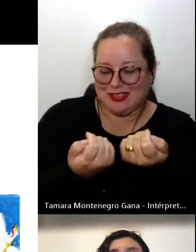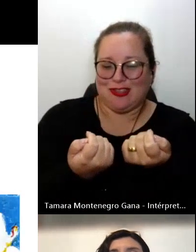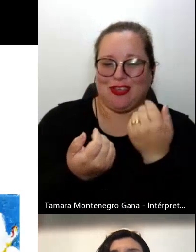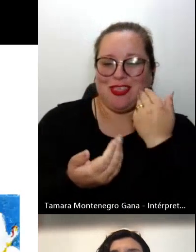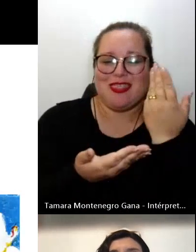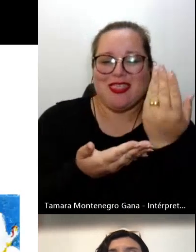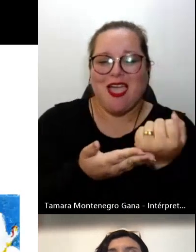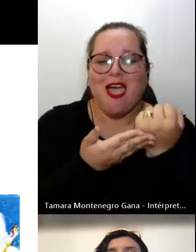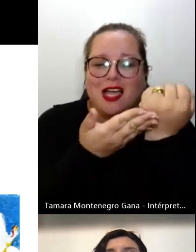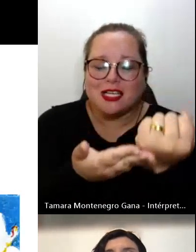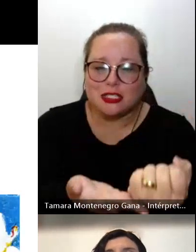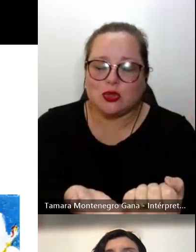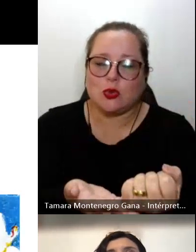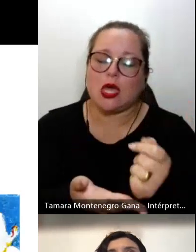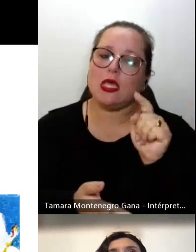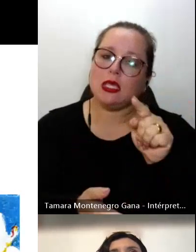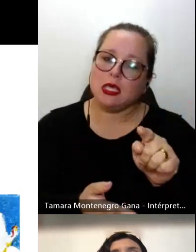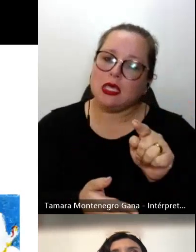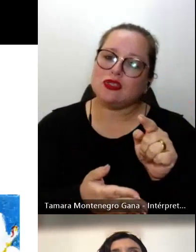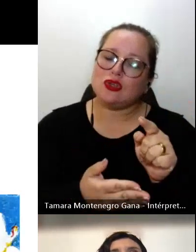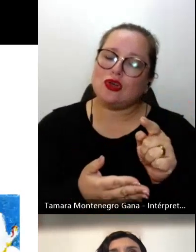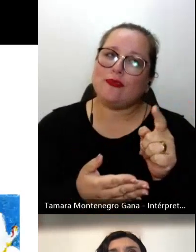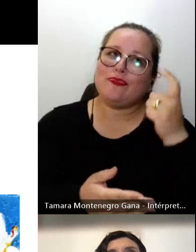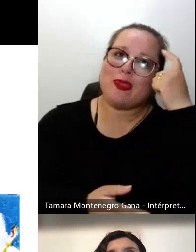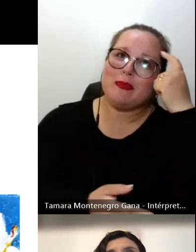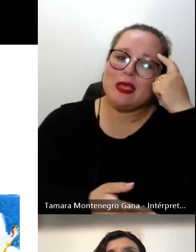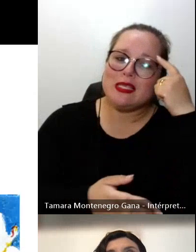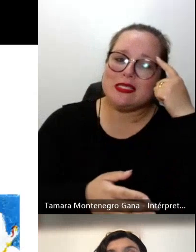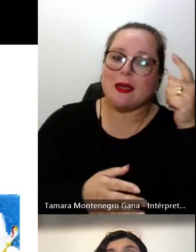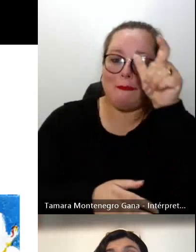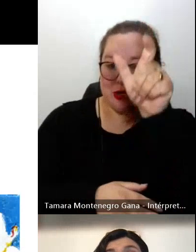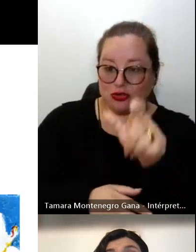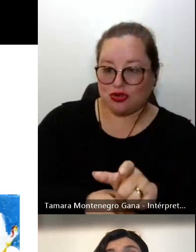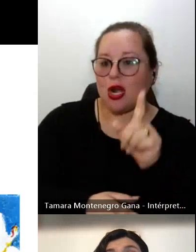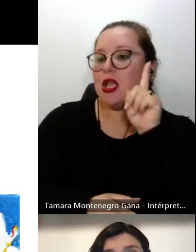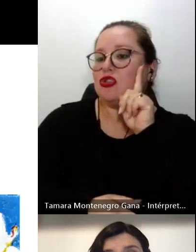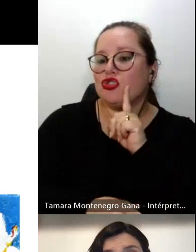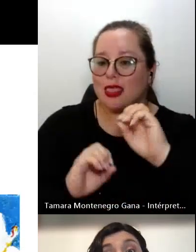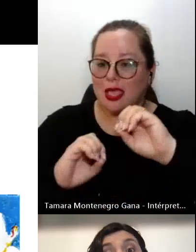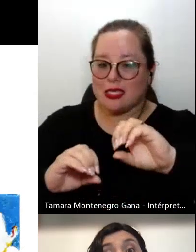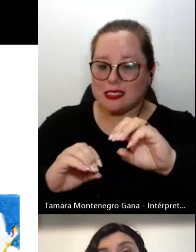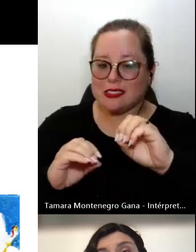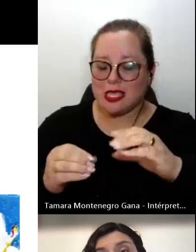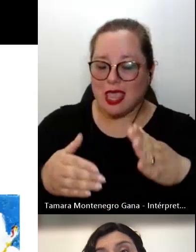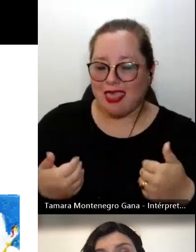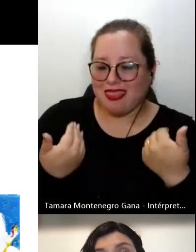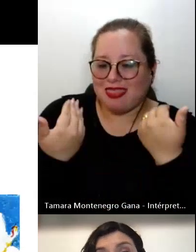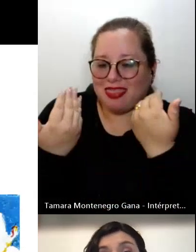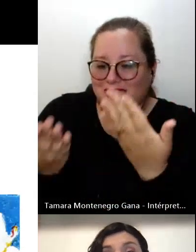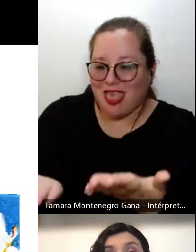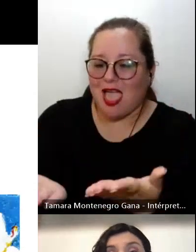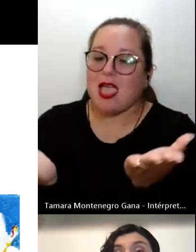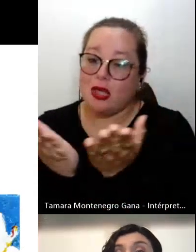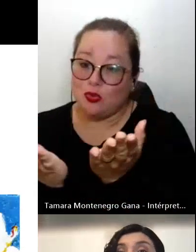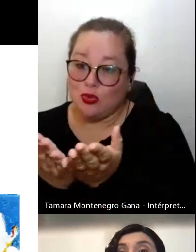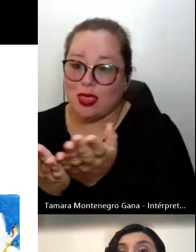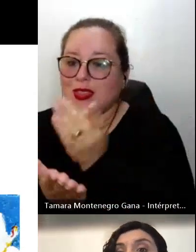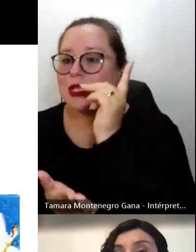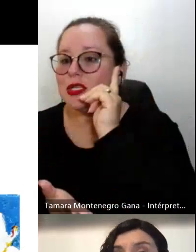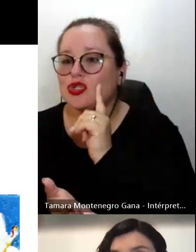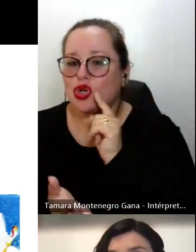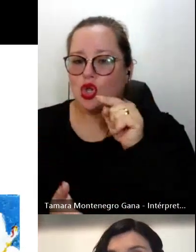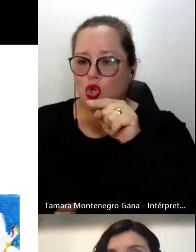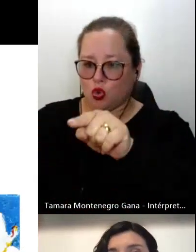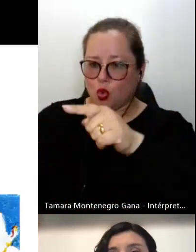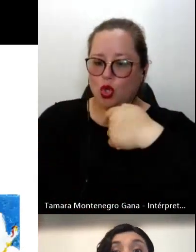se da un fenómeno en el cual los educadores sordos le transmiten de manera explícita a los estudiantes, tú eres igual